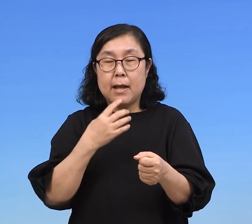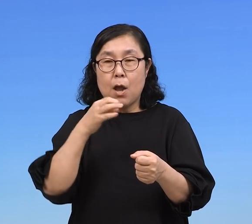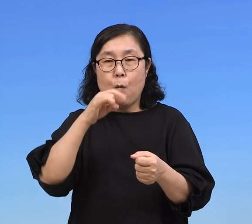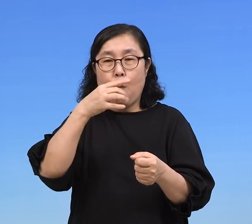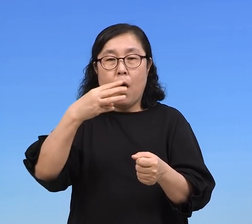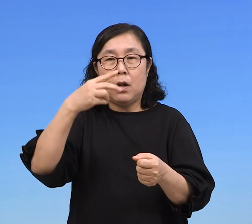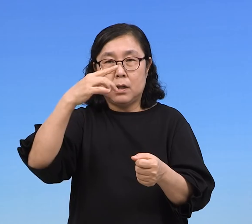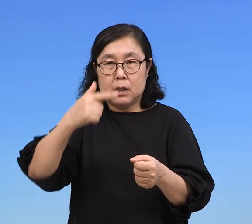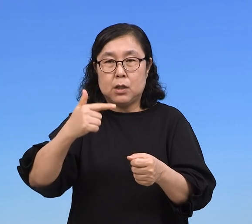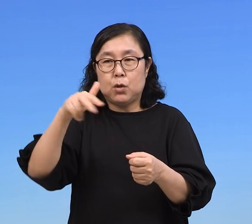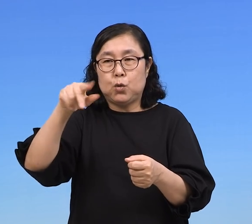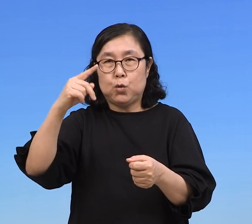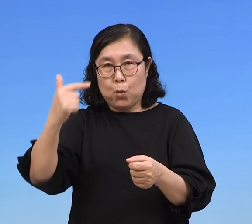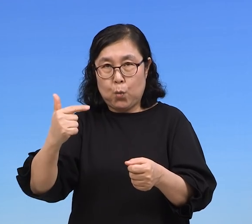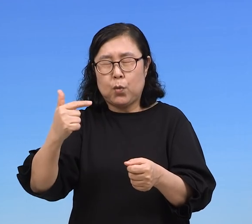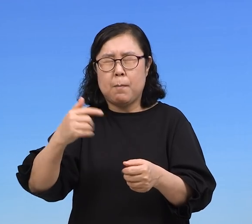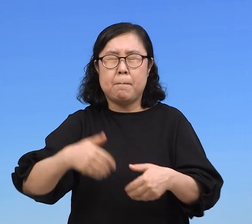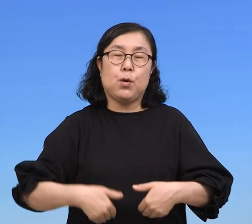월든 존이에요, 존.